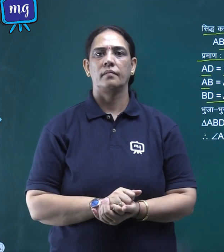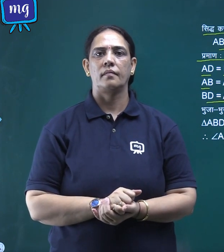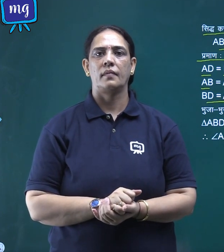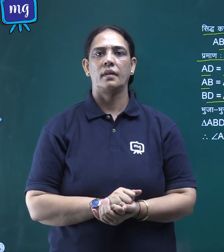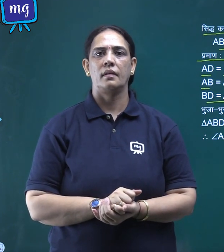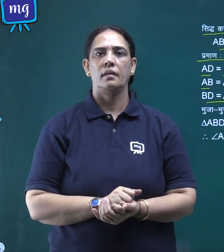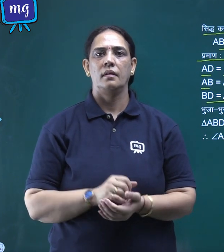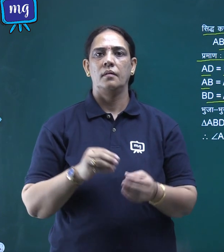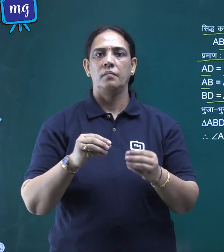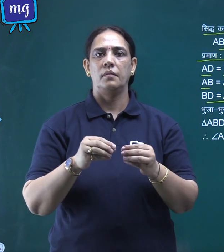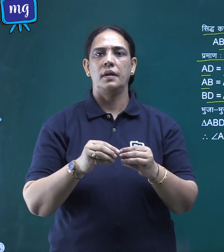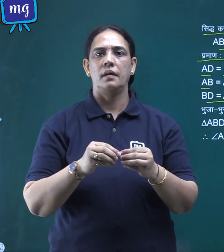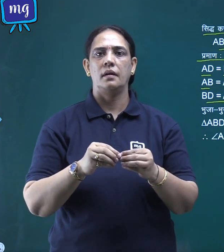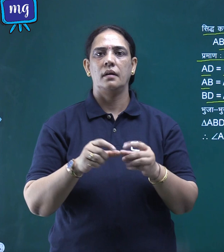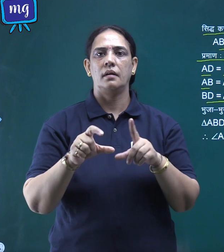बी डी बराबर ए सी